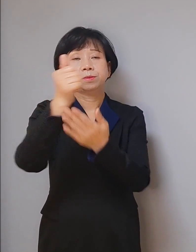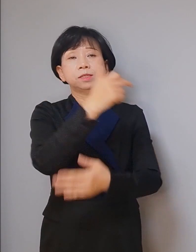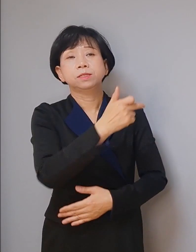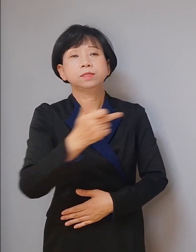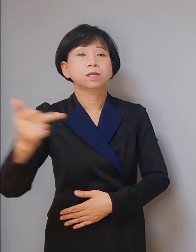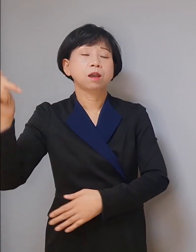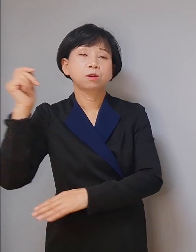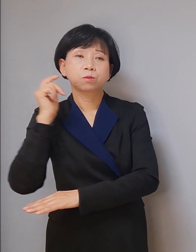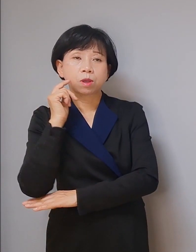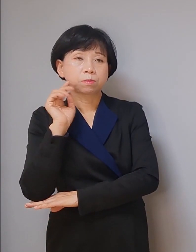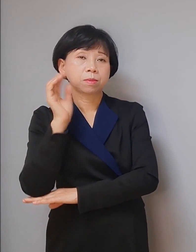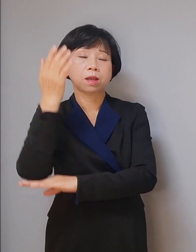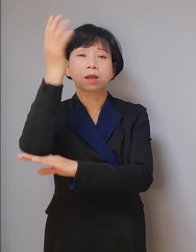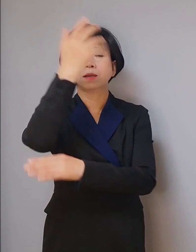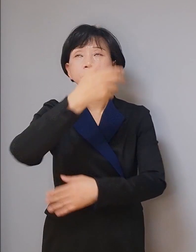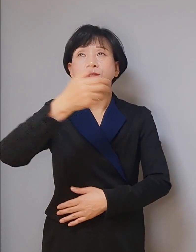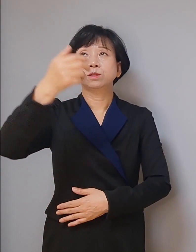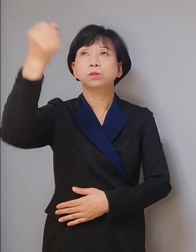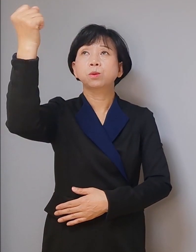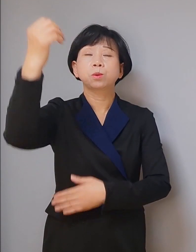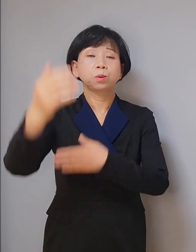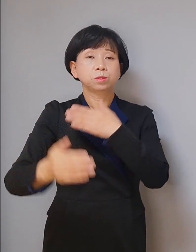주님 큰 영광